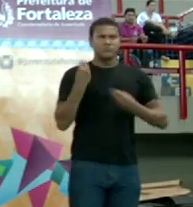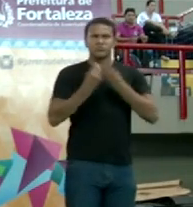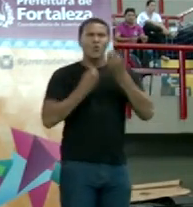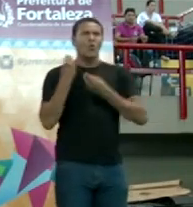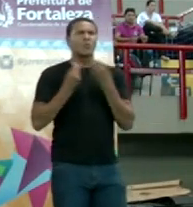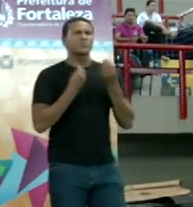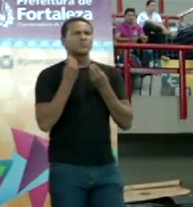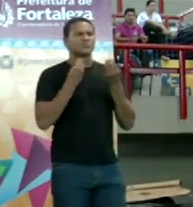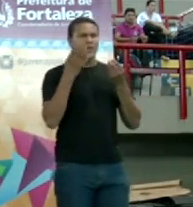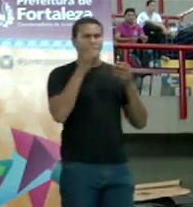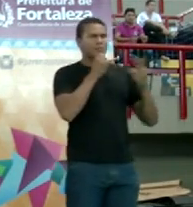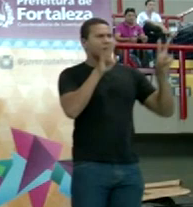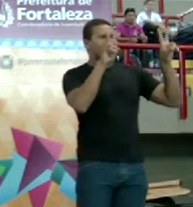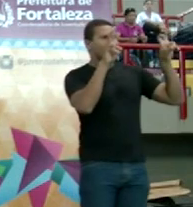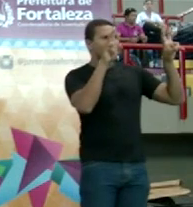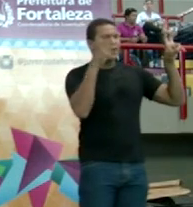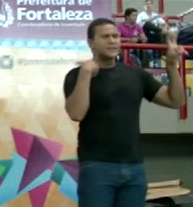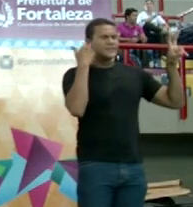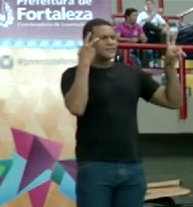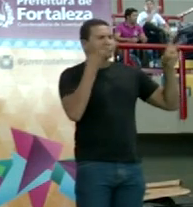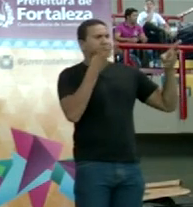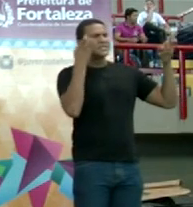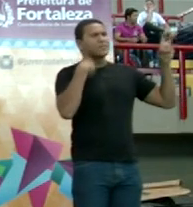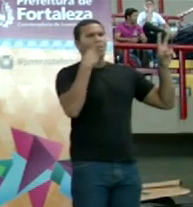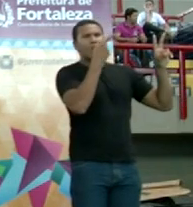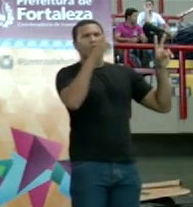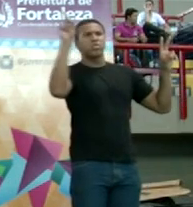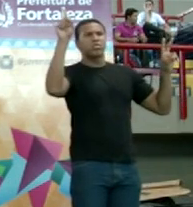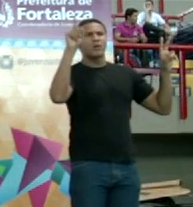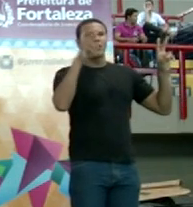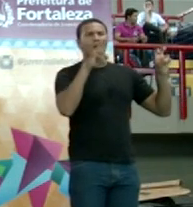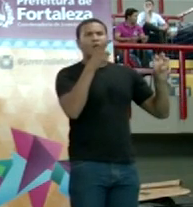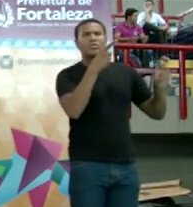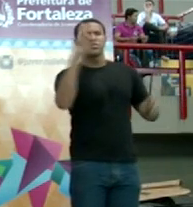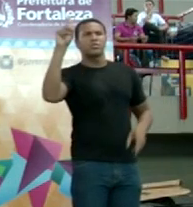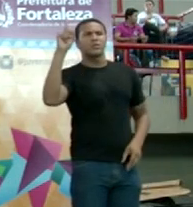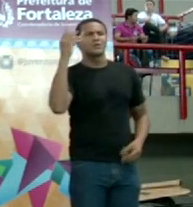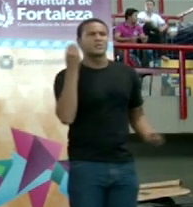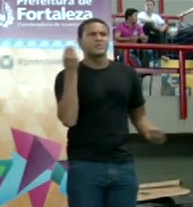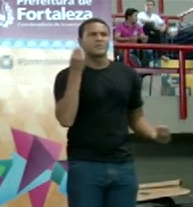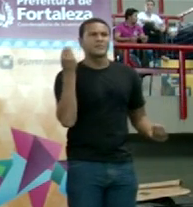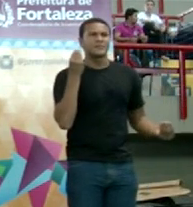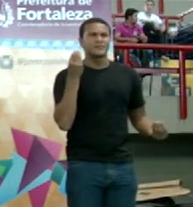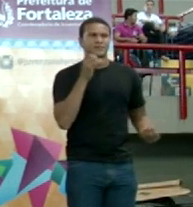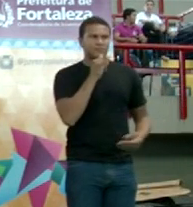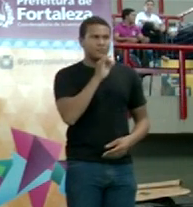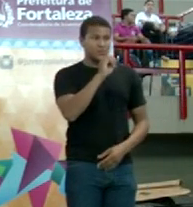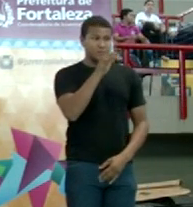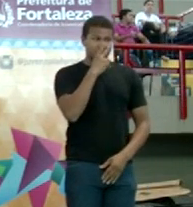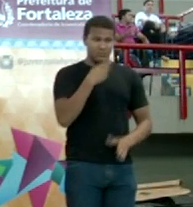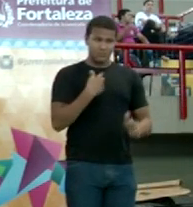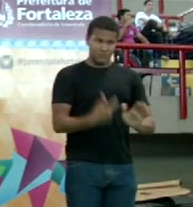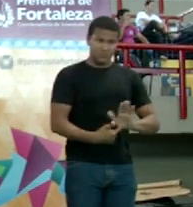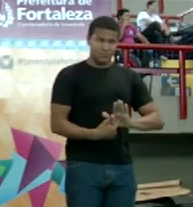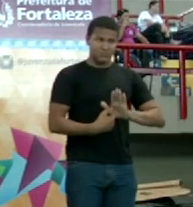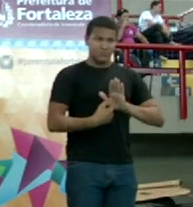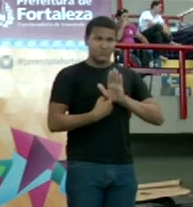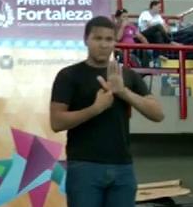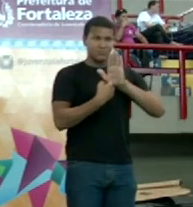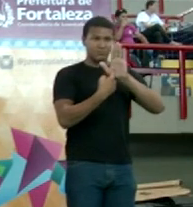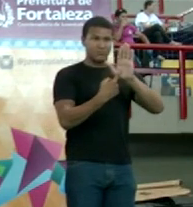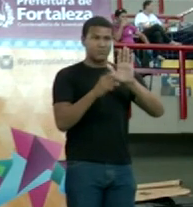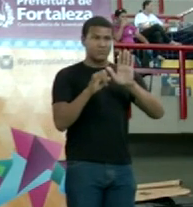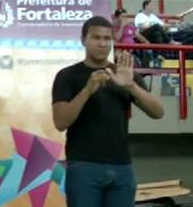ao tema? Você sabe logo na introdução. Se você, apresentação mais do